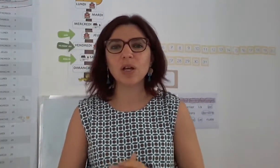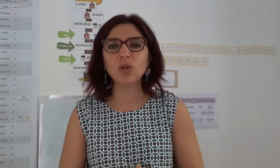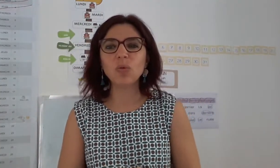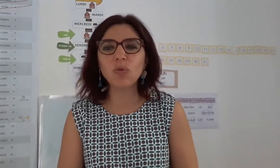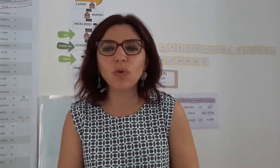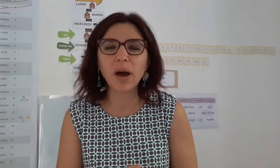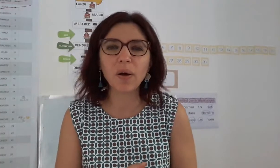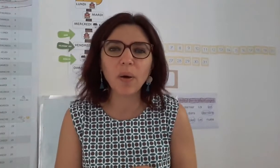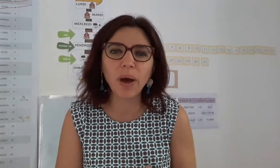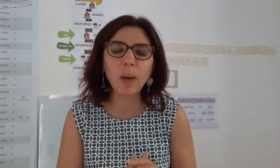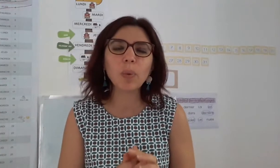de pouvoir